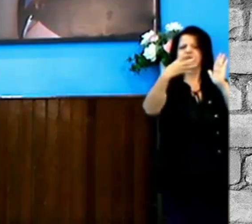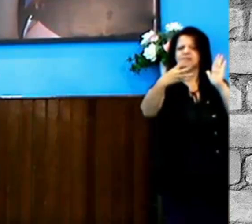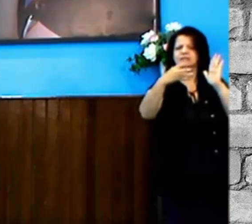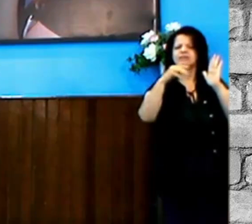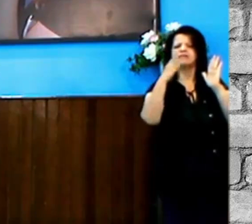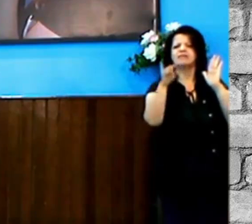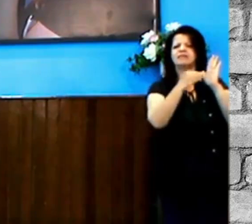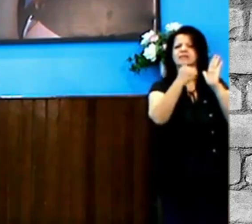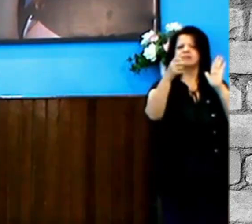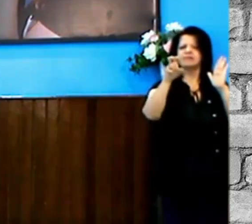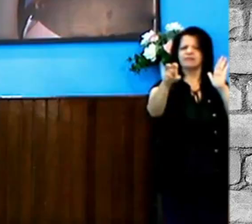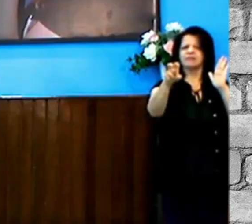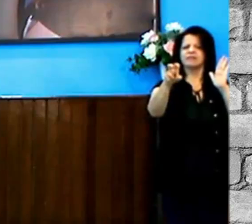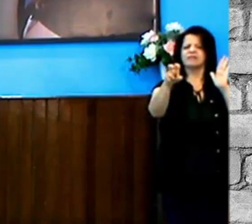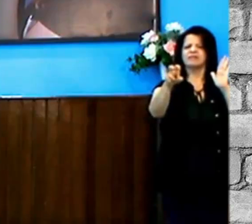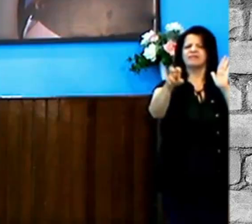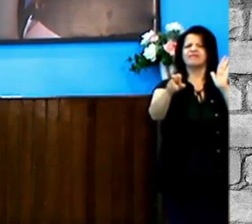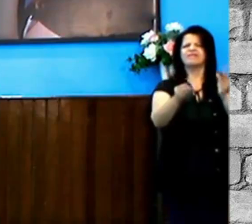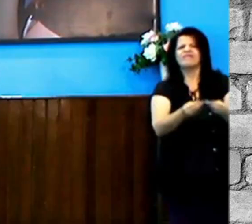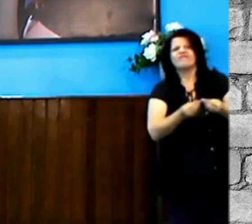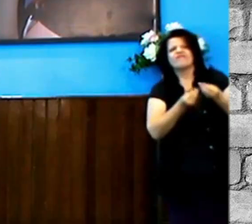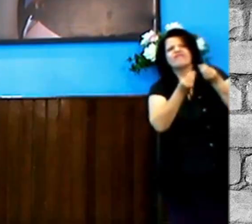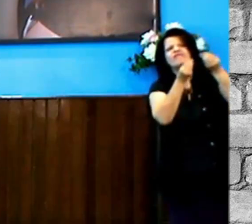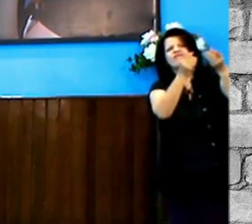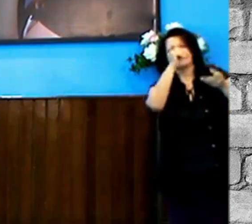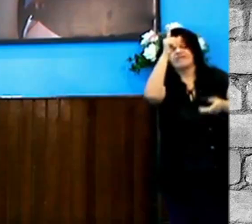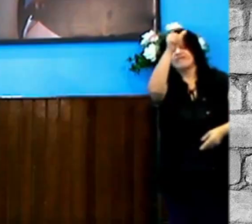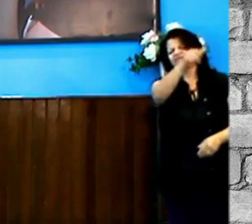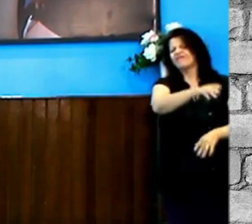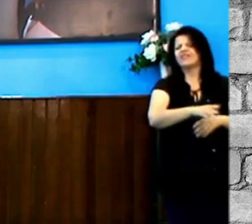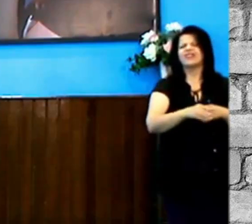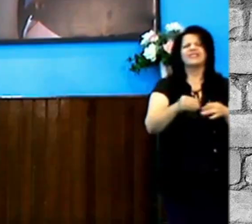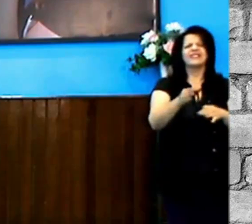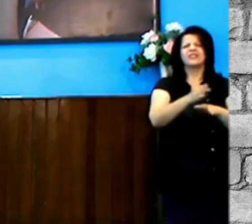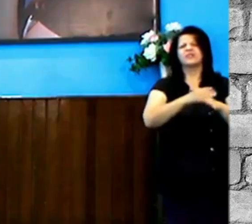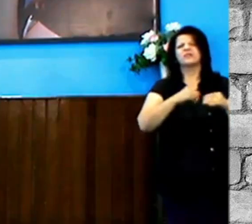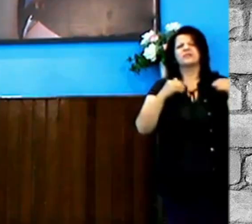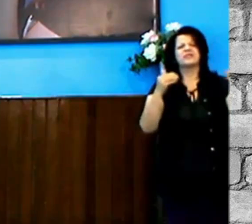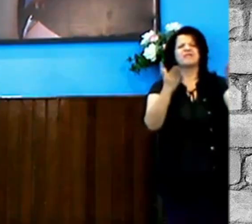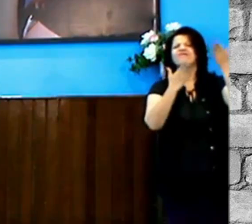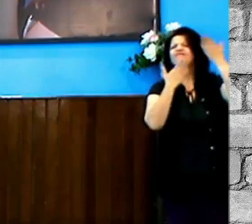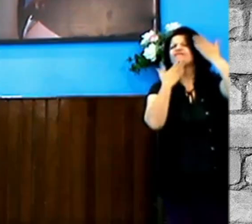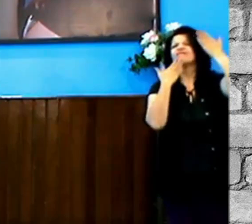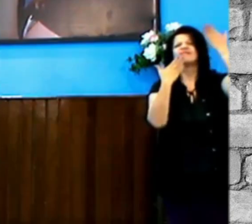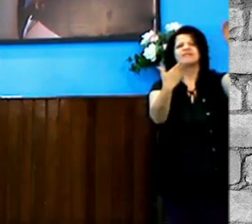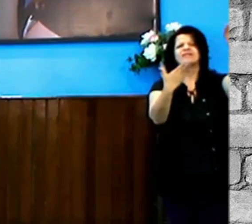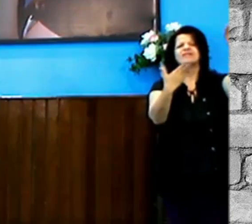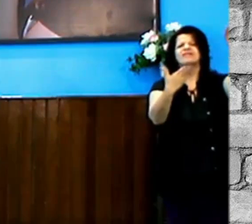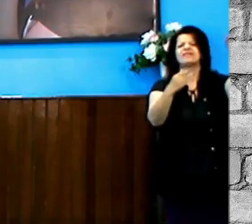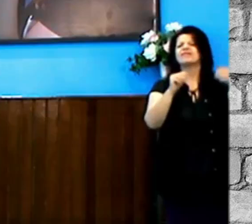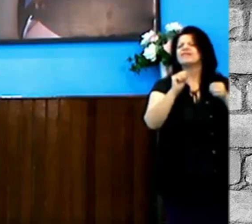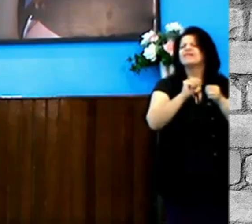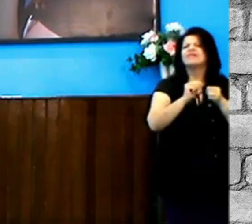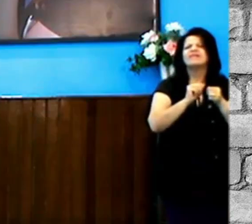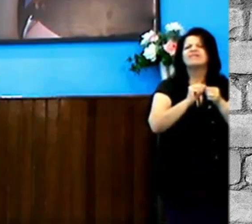diz: oferece a Deus sacrifício de ações de graças e cumpre os teus votos para com o